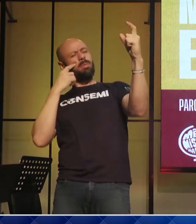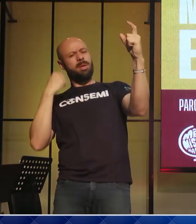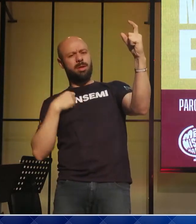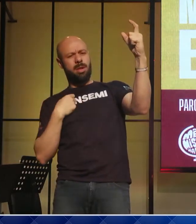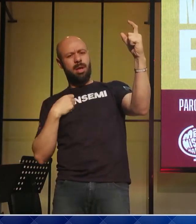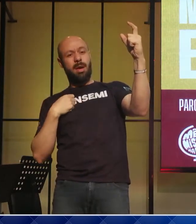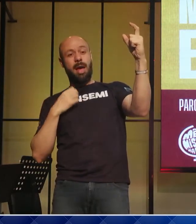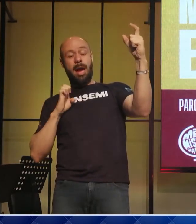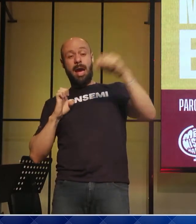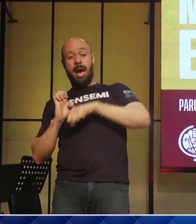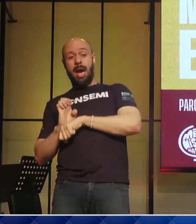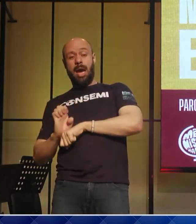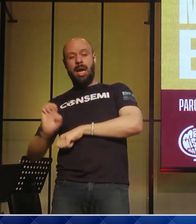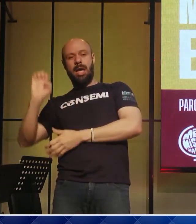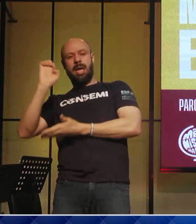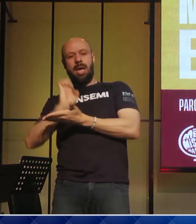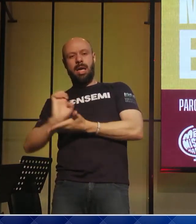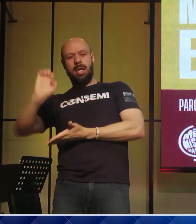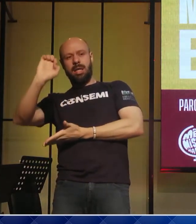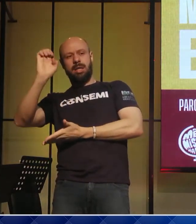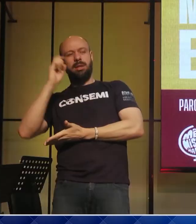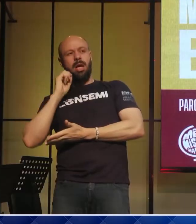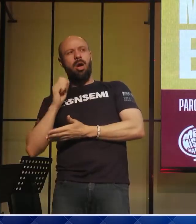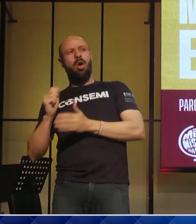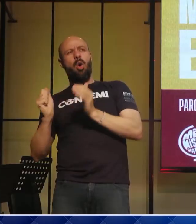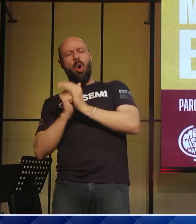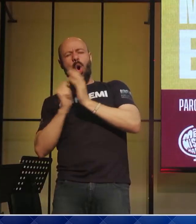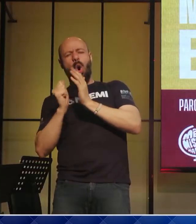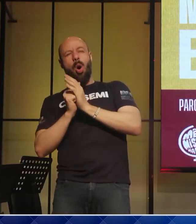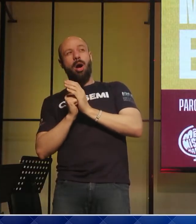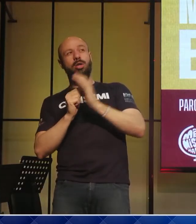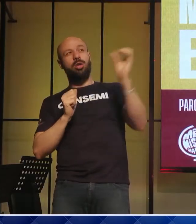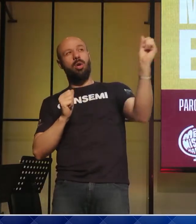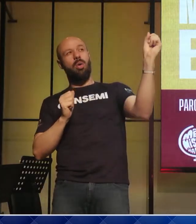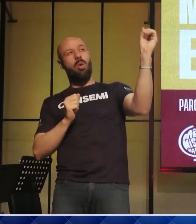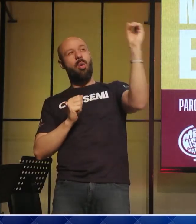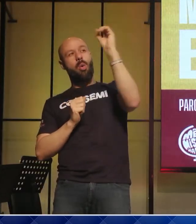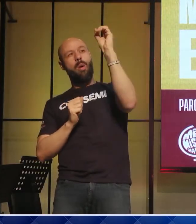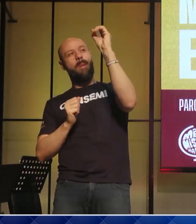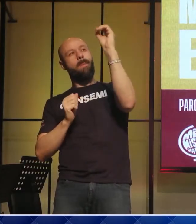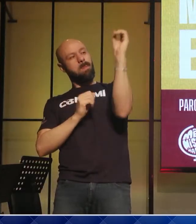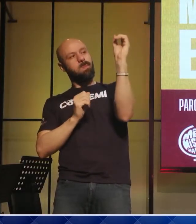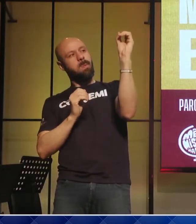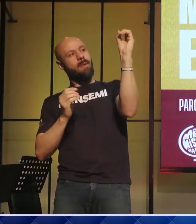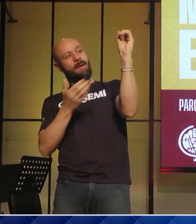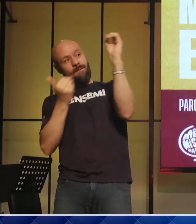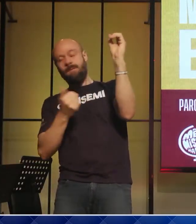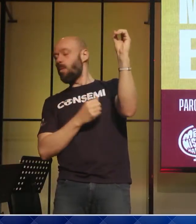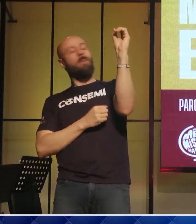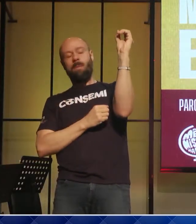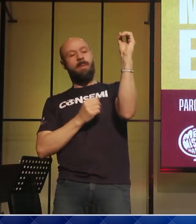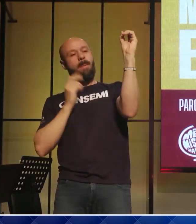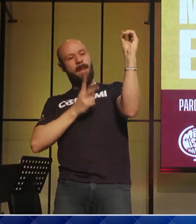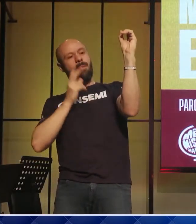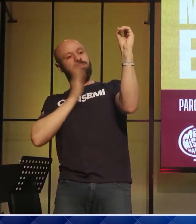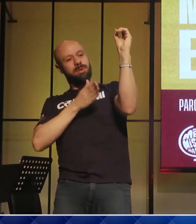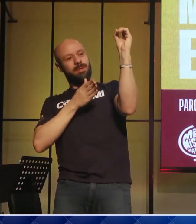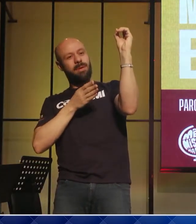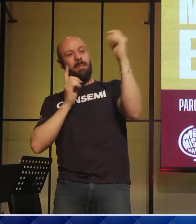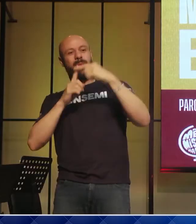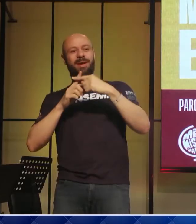viu alguma arma abrir o mar vermelho, o pessoal passar em seco, e o outro grupo passa e é